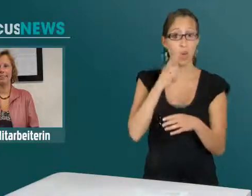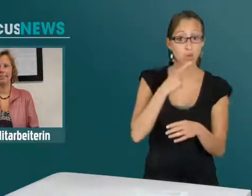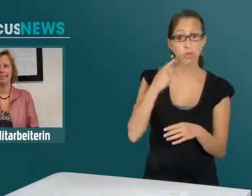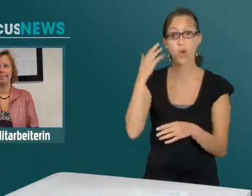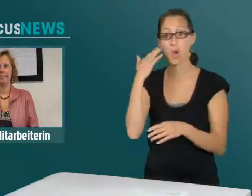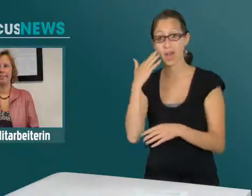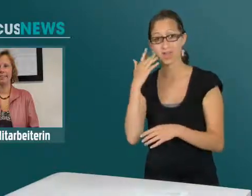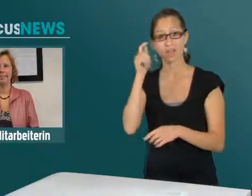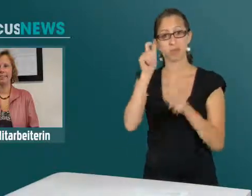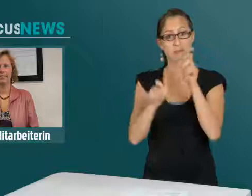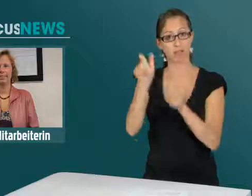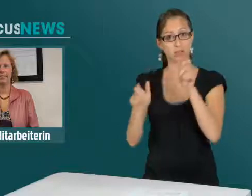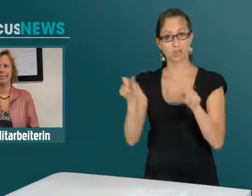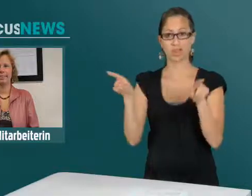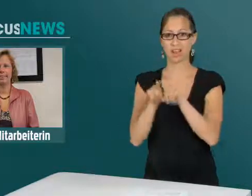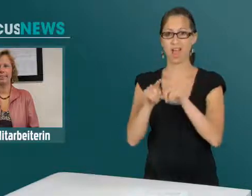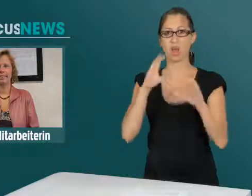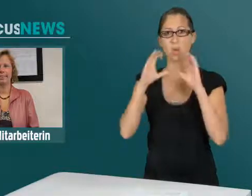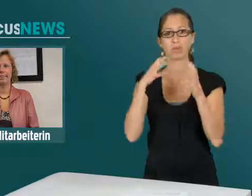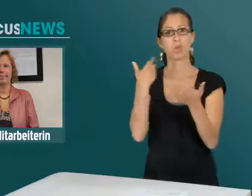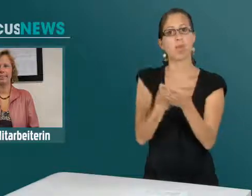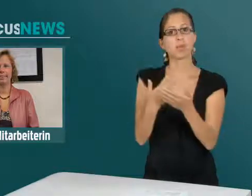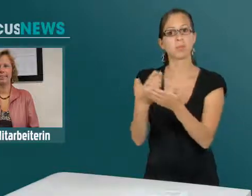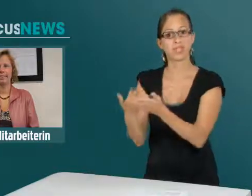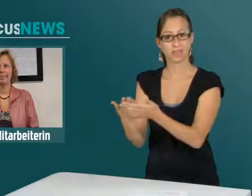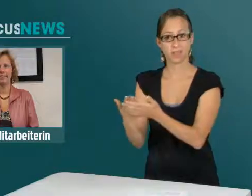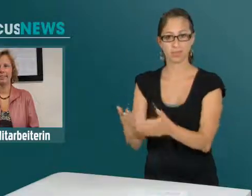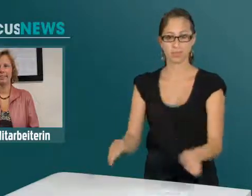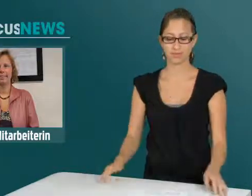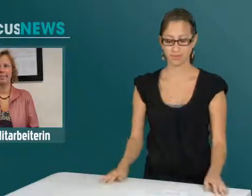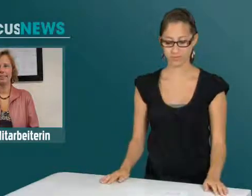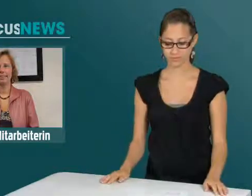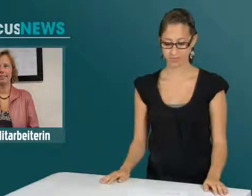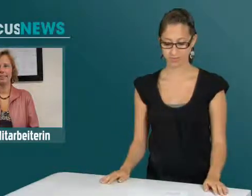für ein gleichwertiges kommunikationsangebot der gehörlosen und hörenden